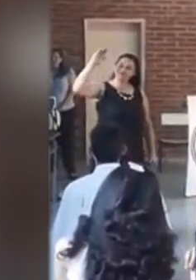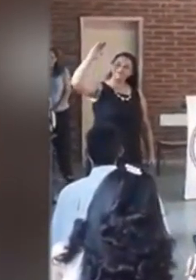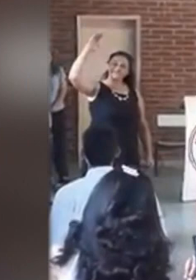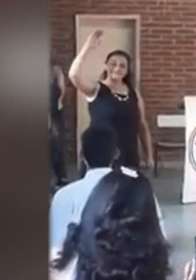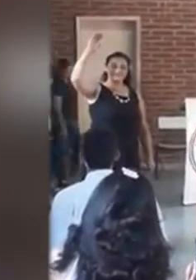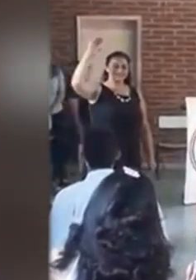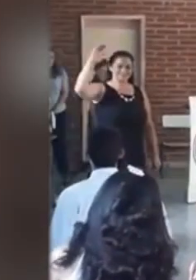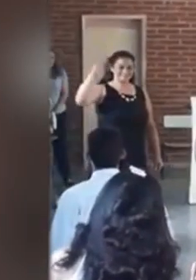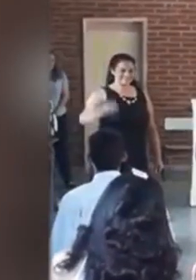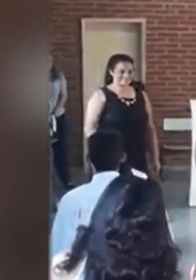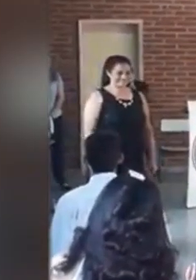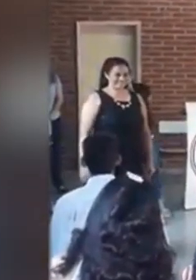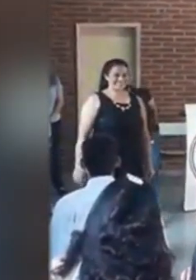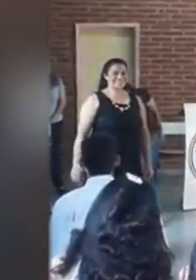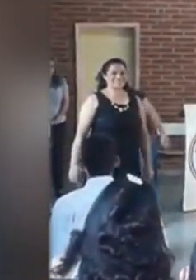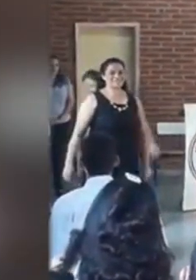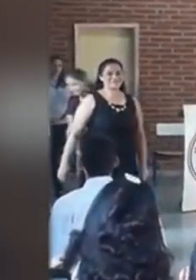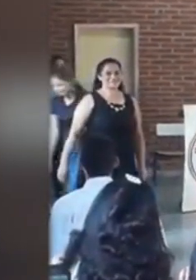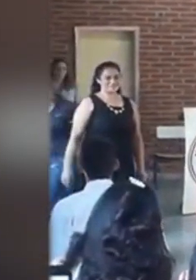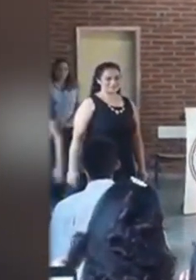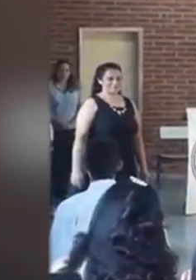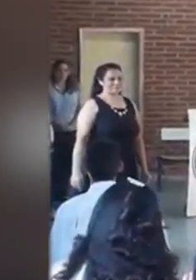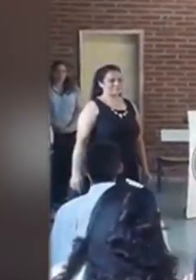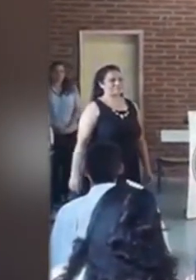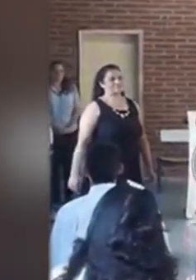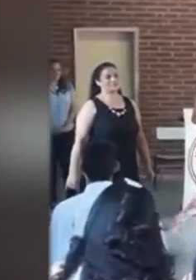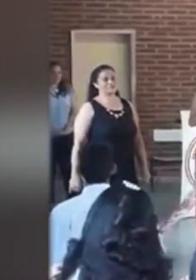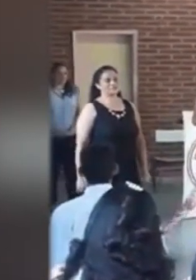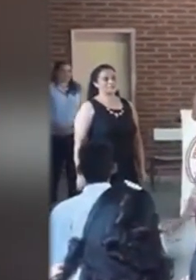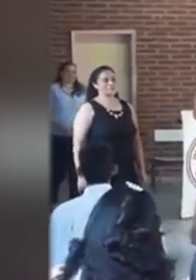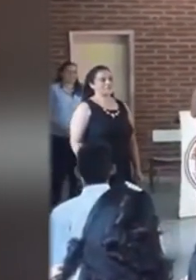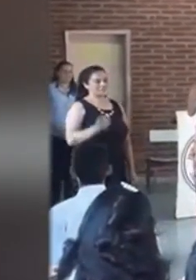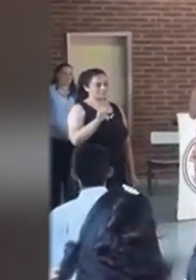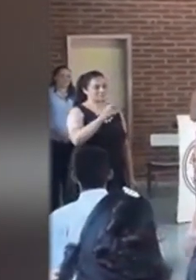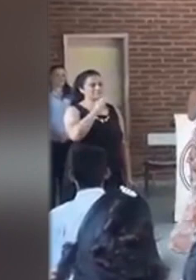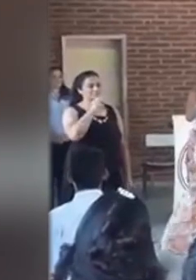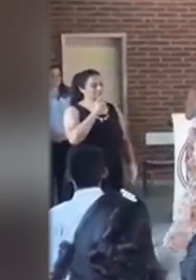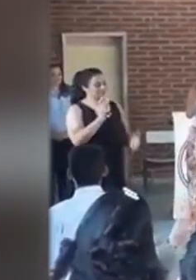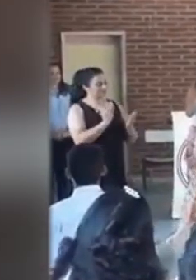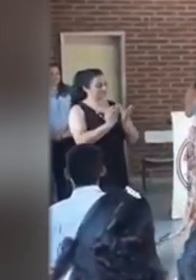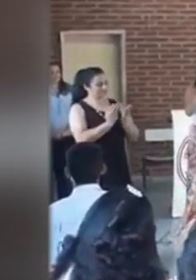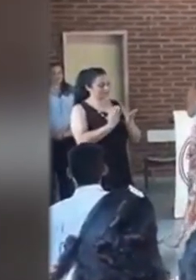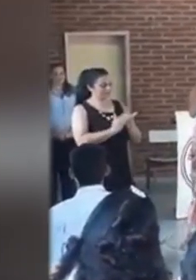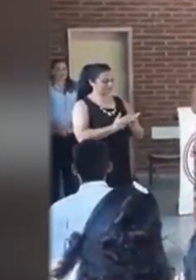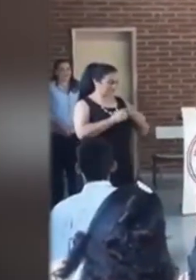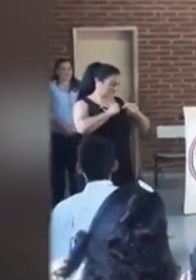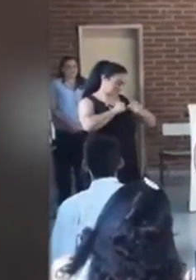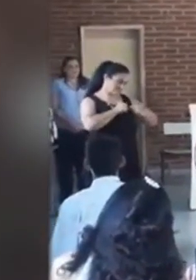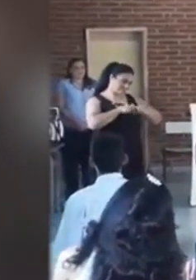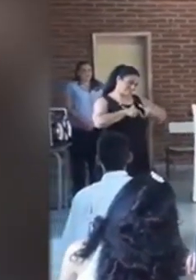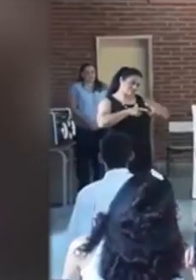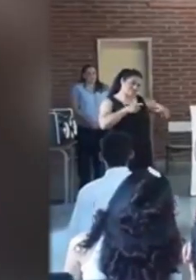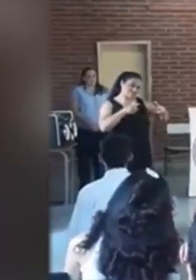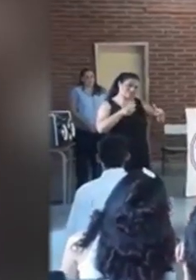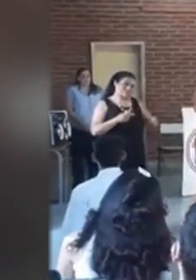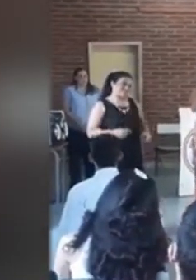Y en base a eso, cada país otra vez se nutre de todas esas señas, pero dentro de cada comunidad o